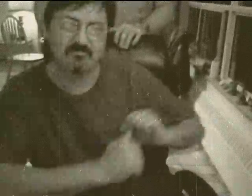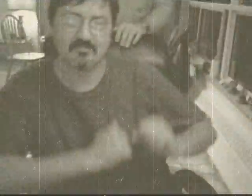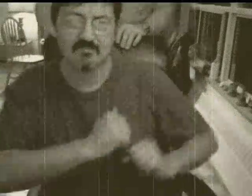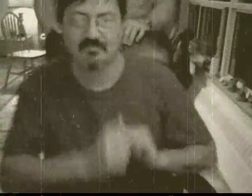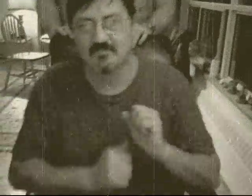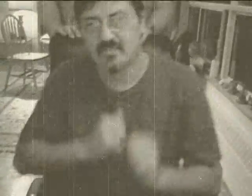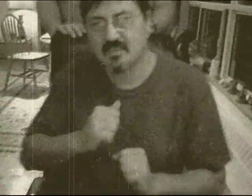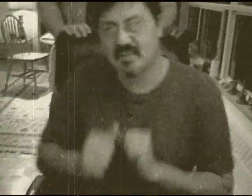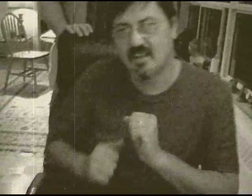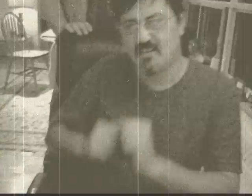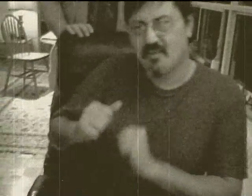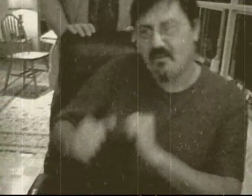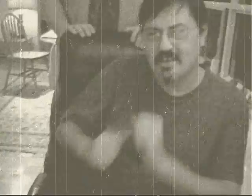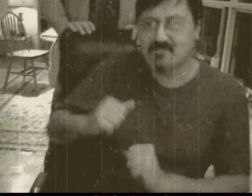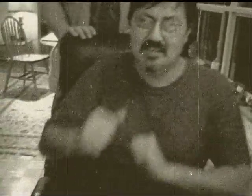только все же не Россия.